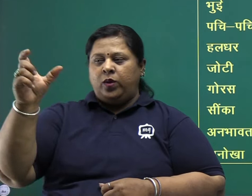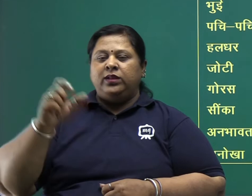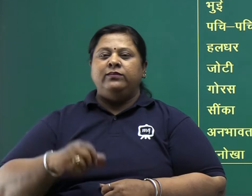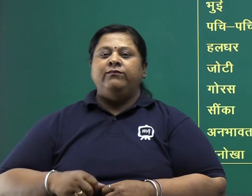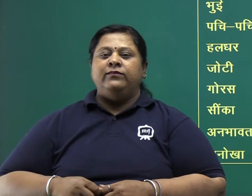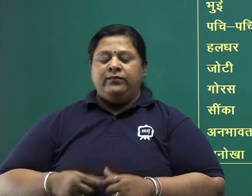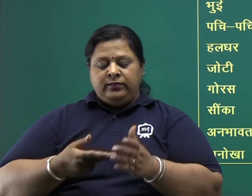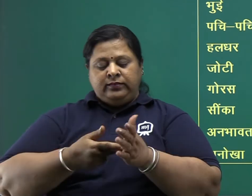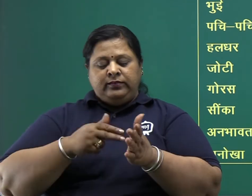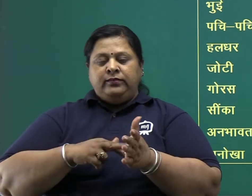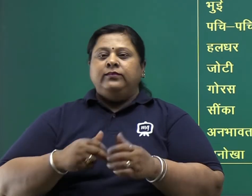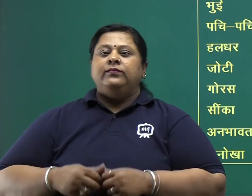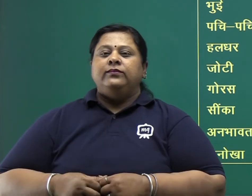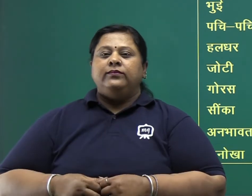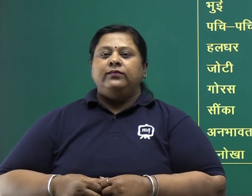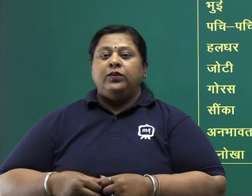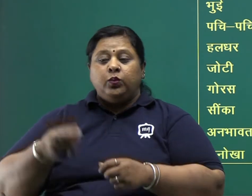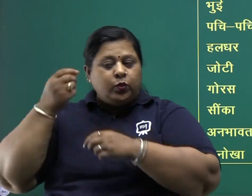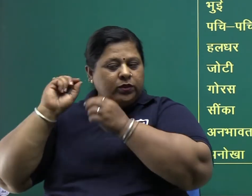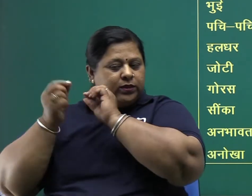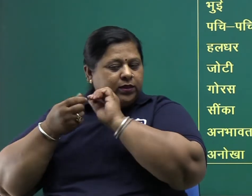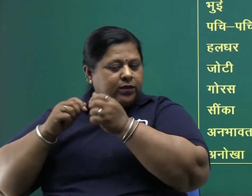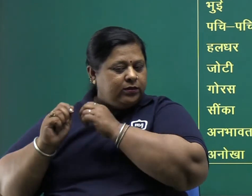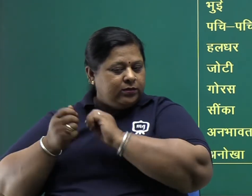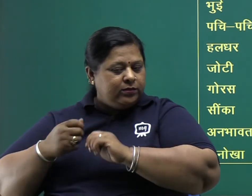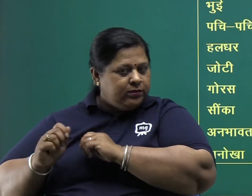गुहत, अर्थ होगा गूंथना।